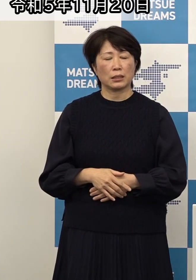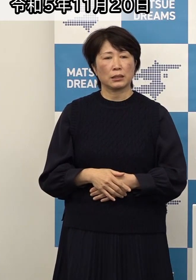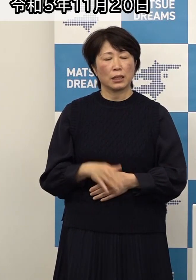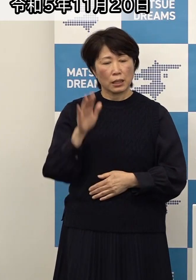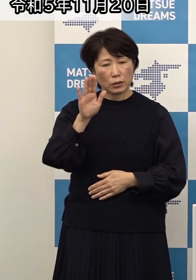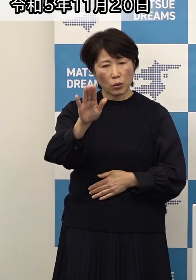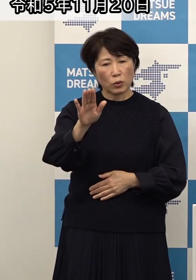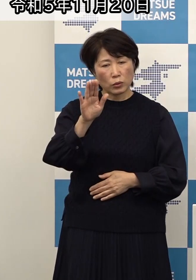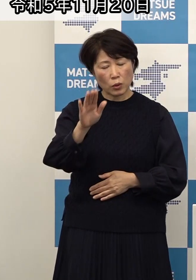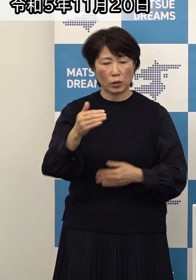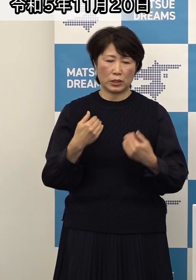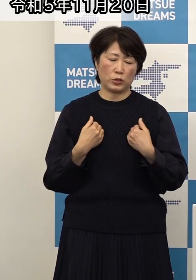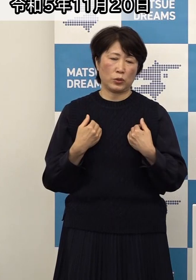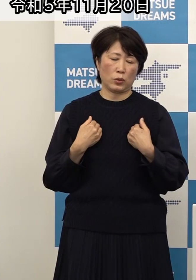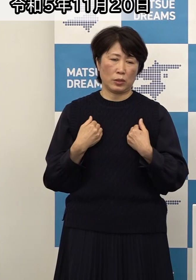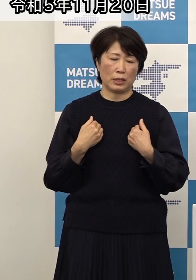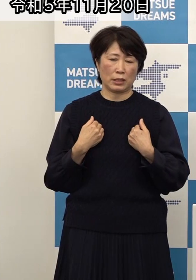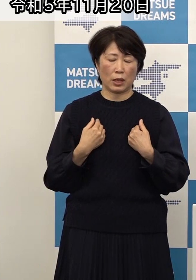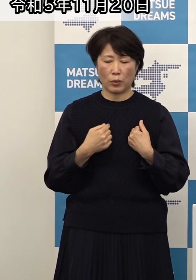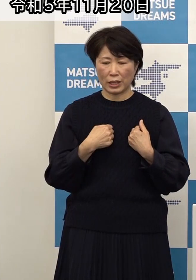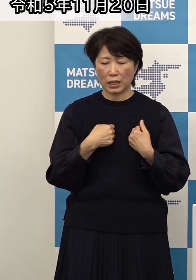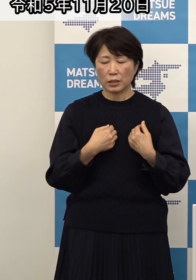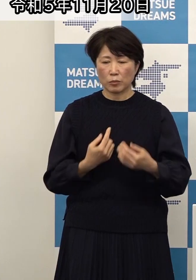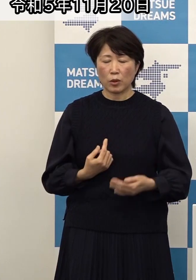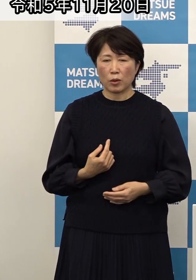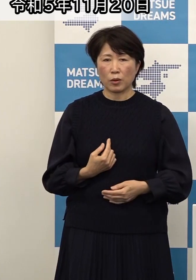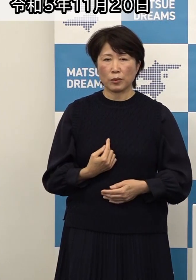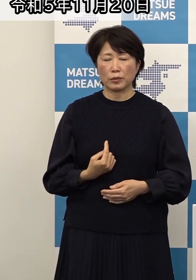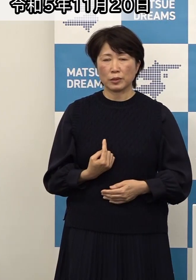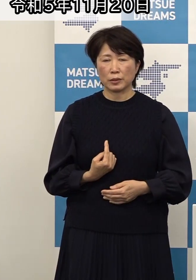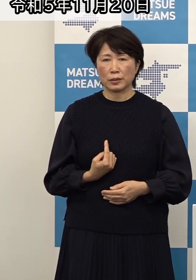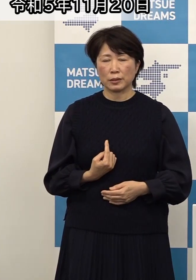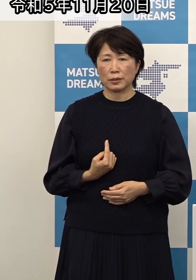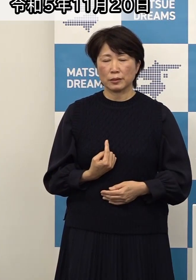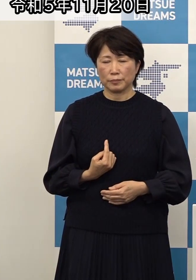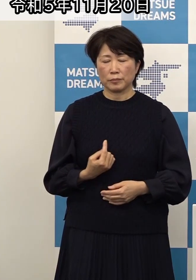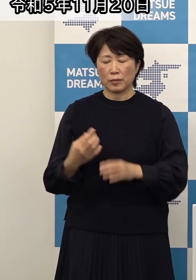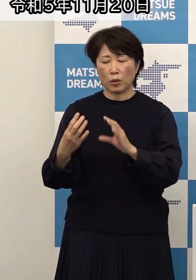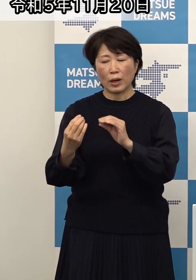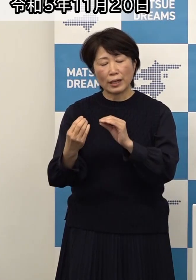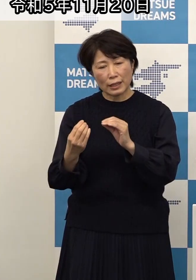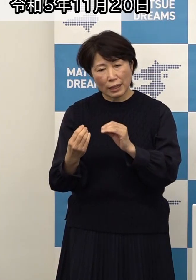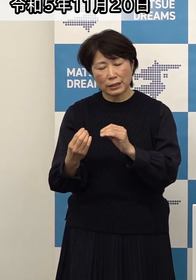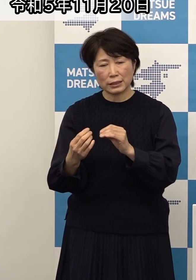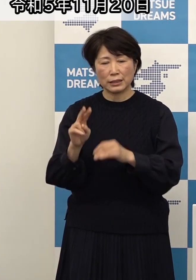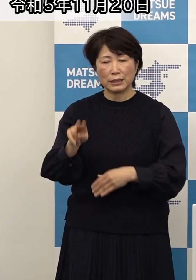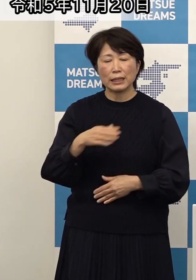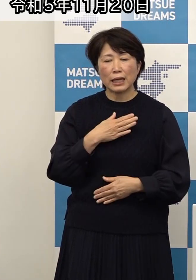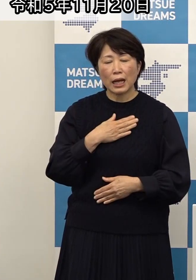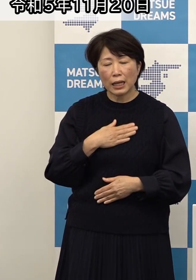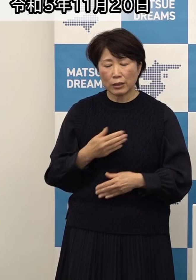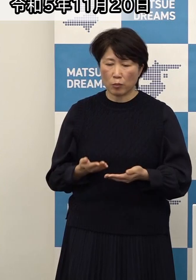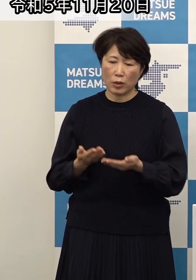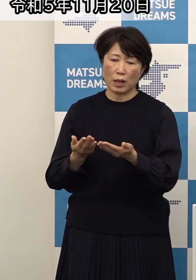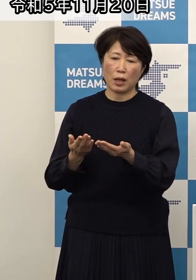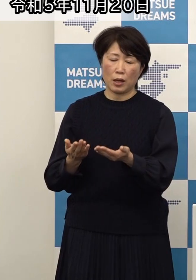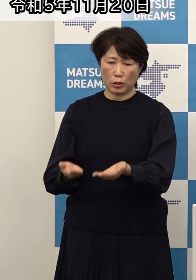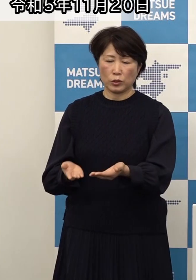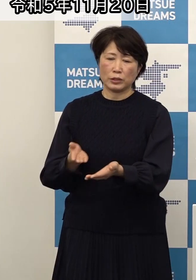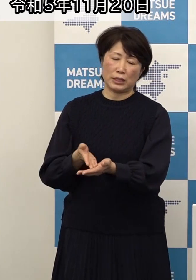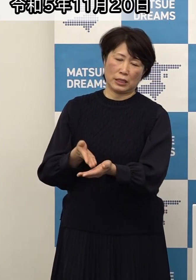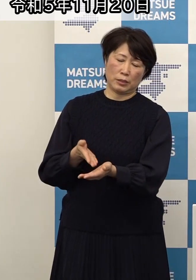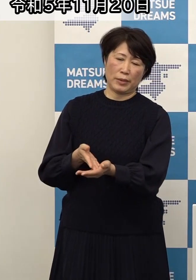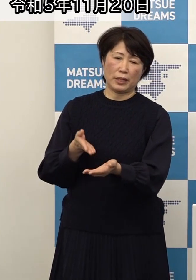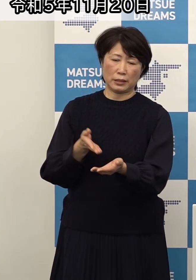ね、そういった必要があれば私もまた事業者の皆様とお話をして理解をしていただけるように説明を尽くしてい